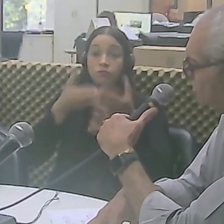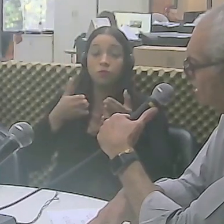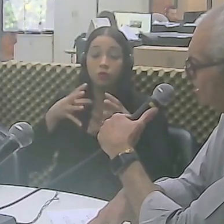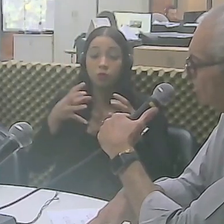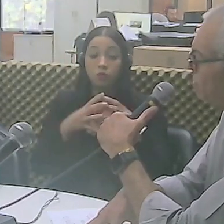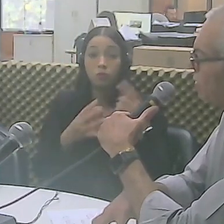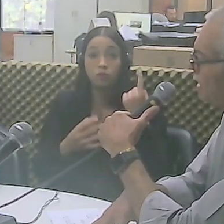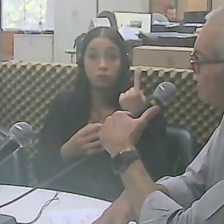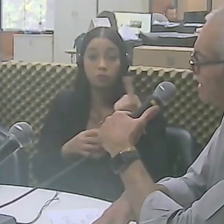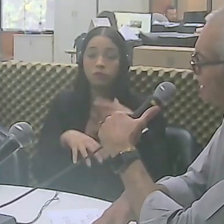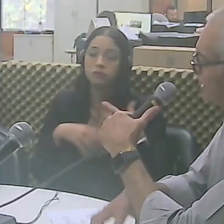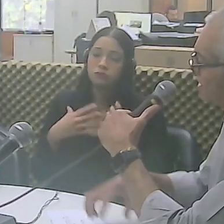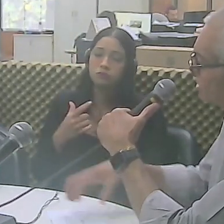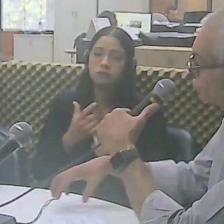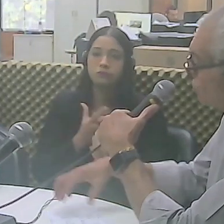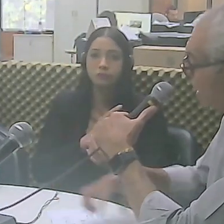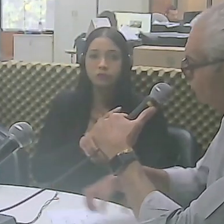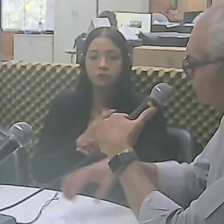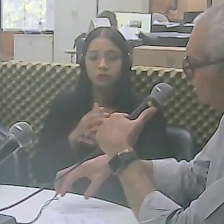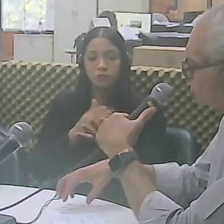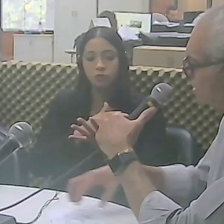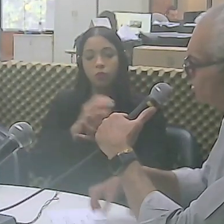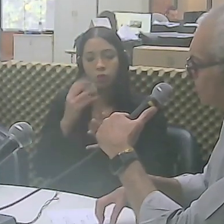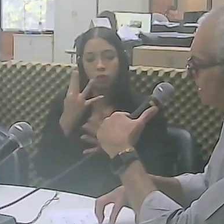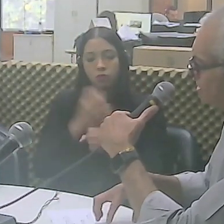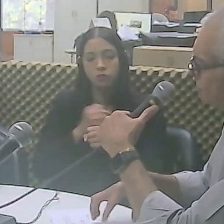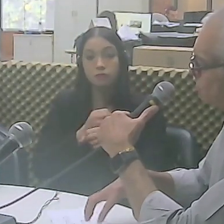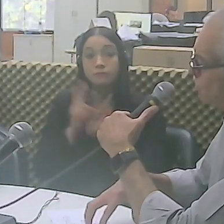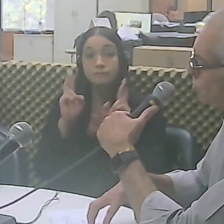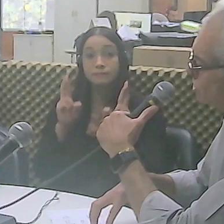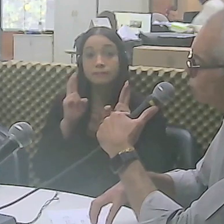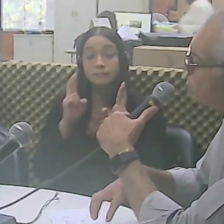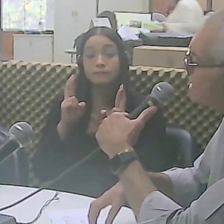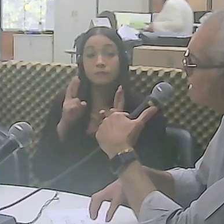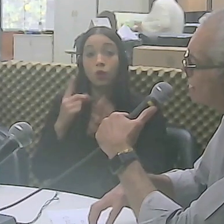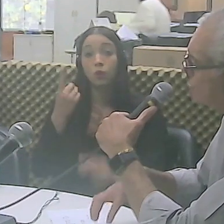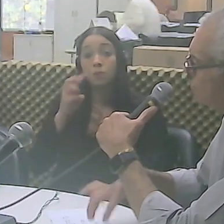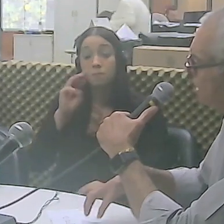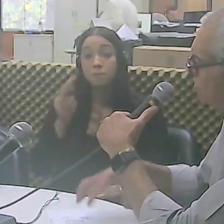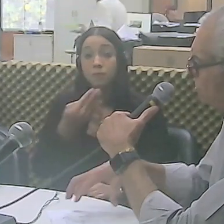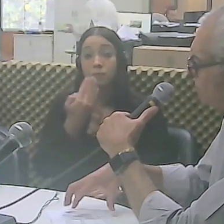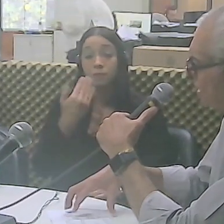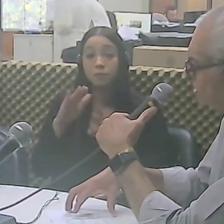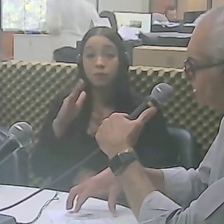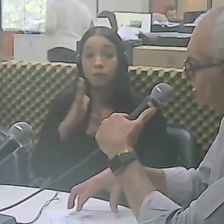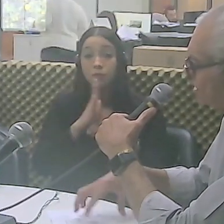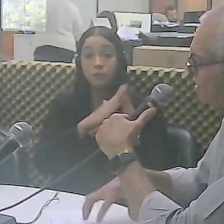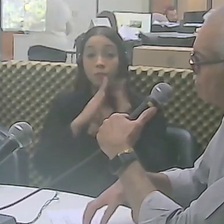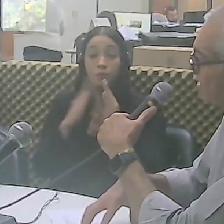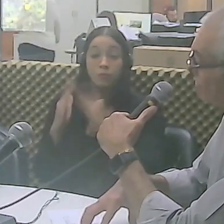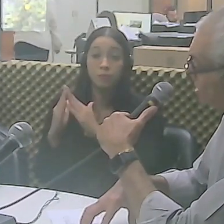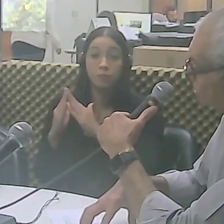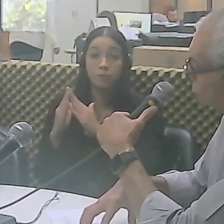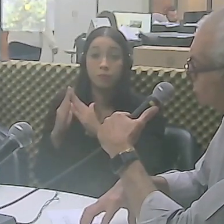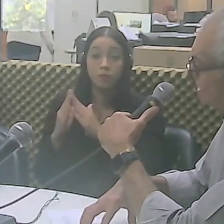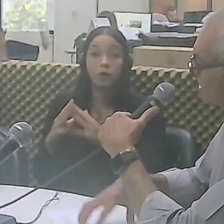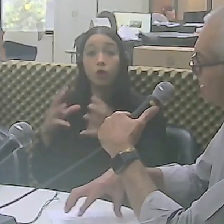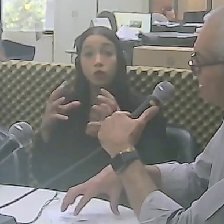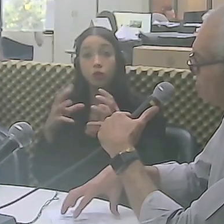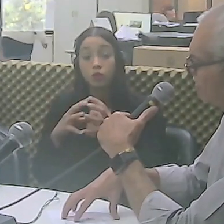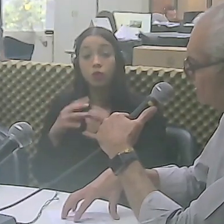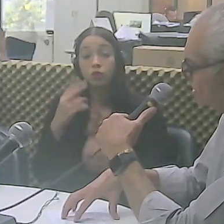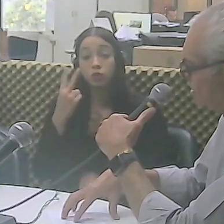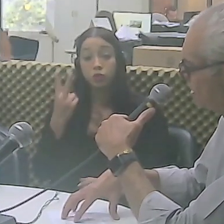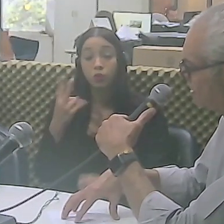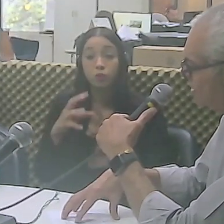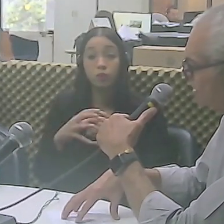1. Então o programa ele tem, nesses 4 anos, a expectativa de produzir 1,5 milhão de moradias para a Faixa 2 e